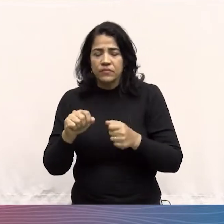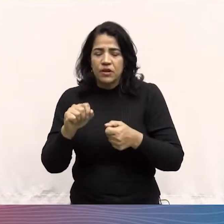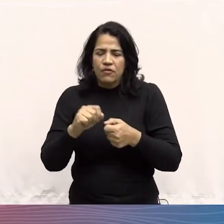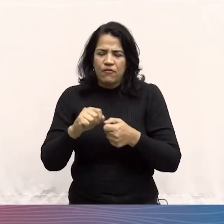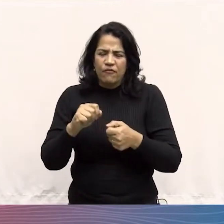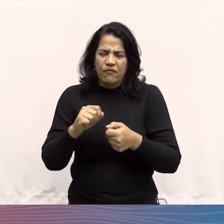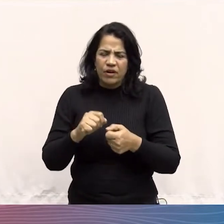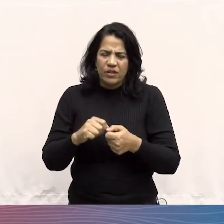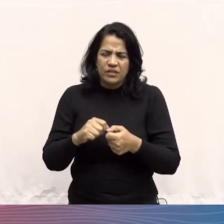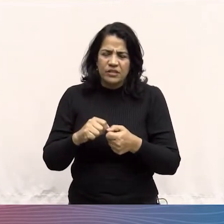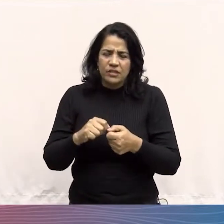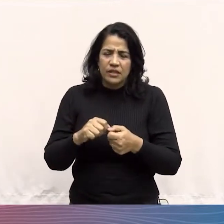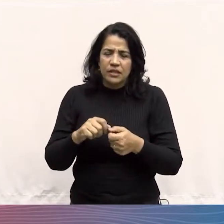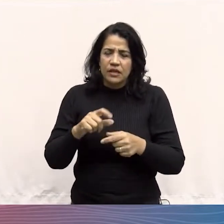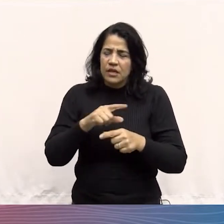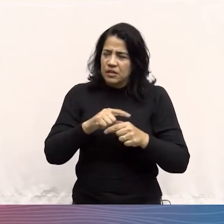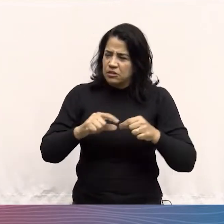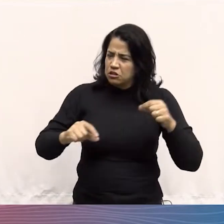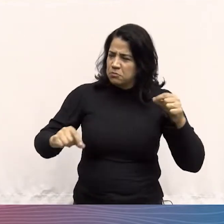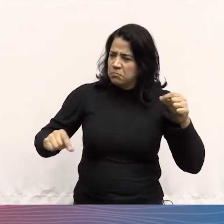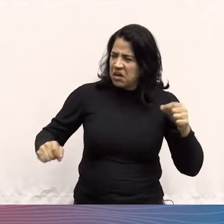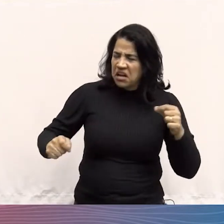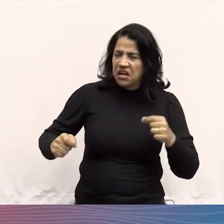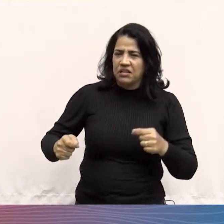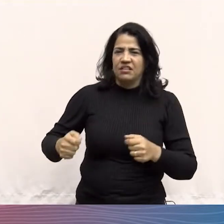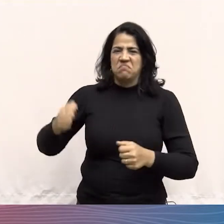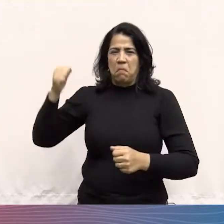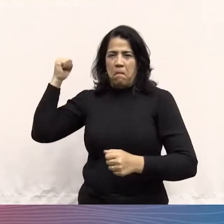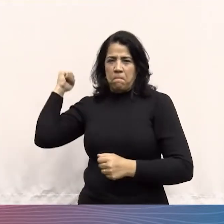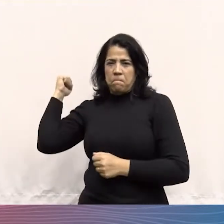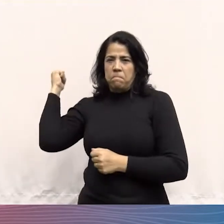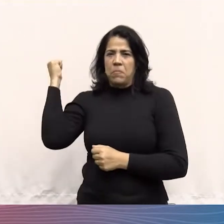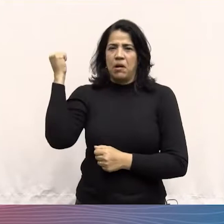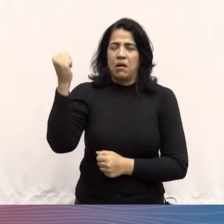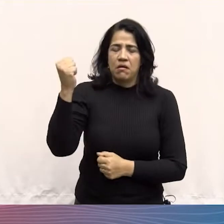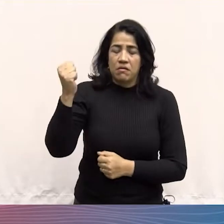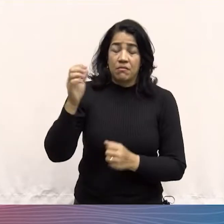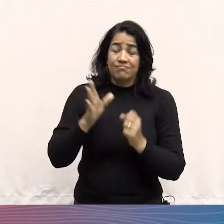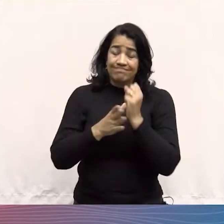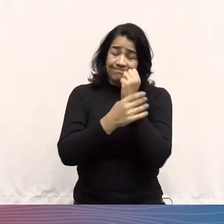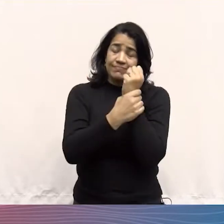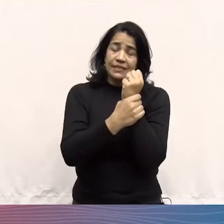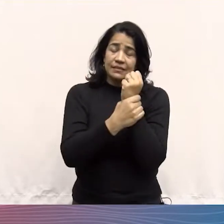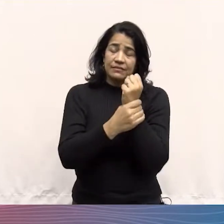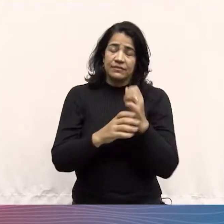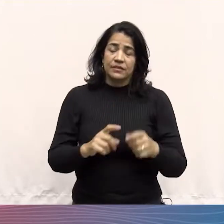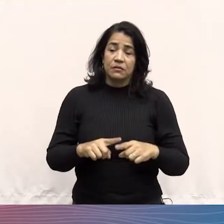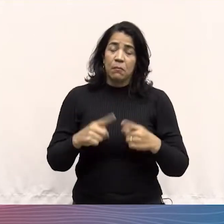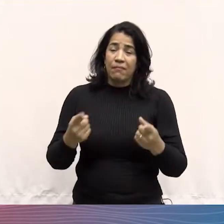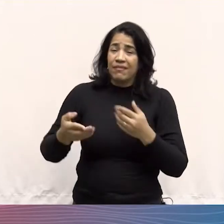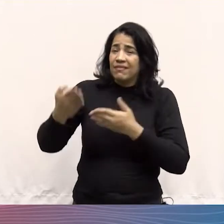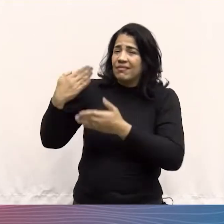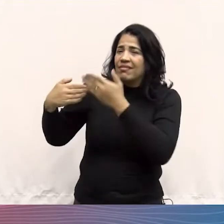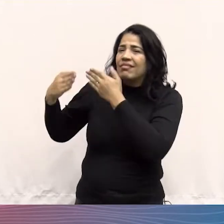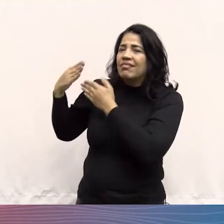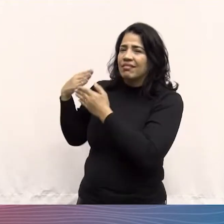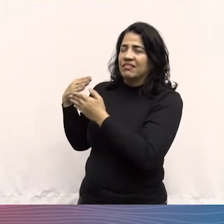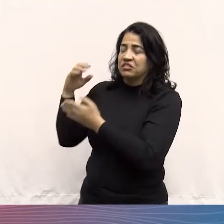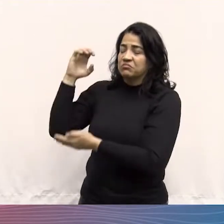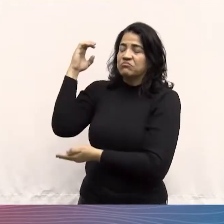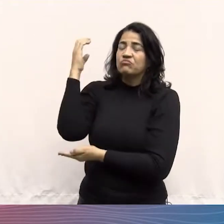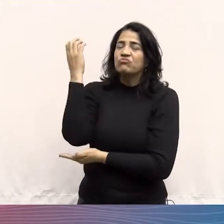Armas para se defender. Isso no Jardim do Éden não precisava. Então eles trilharam uma linha sem